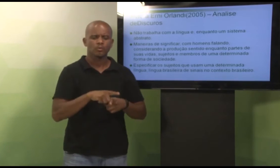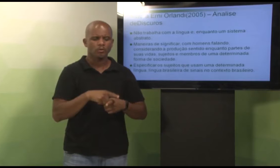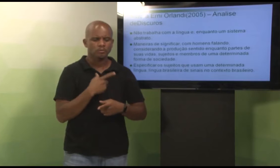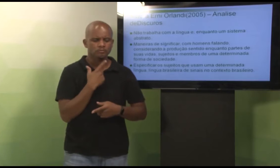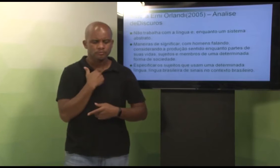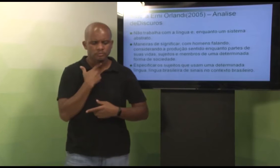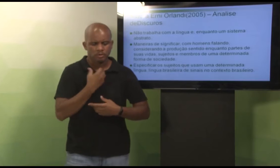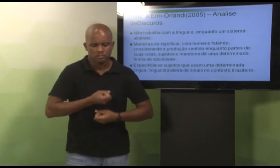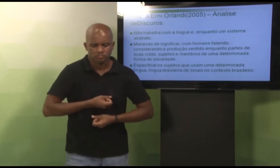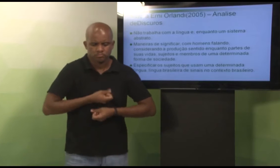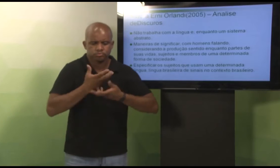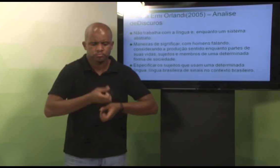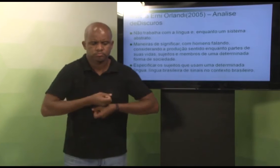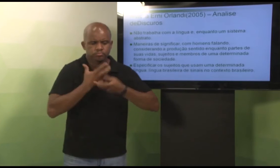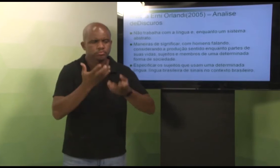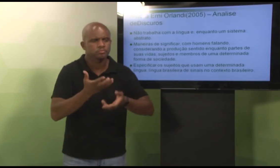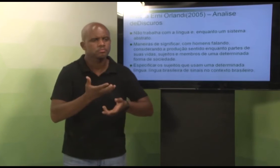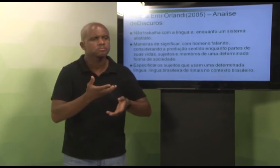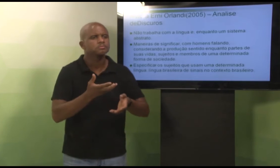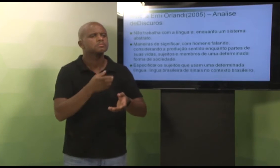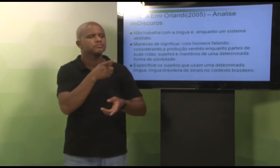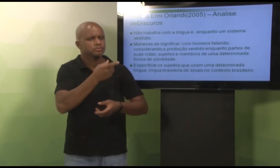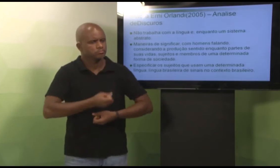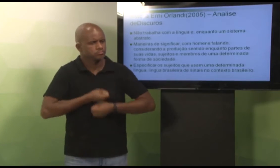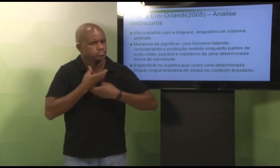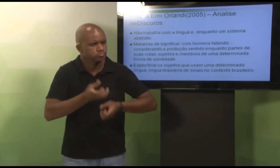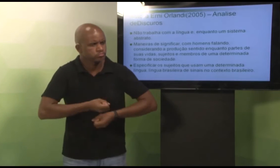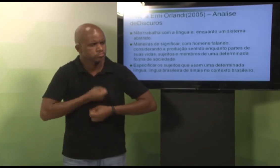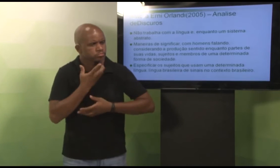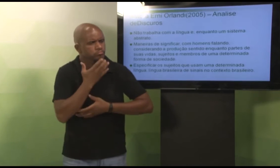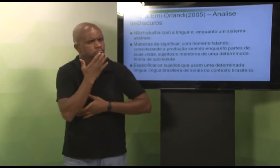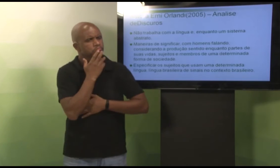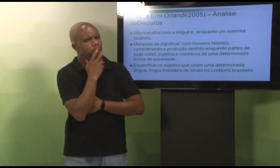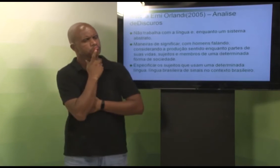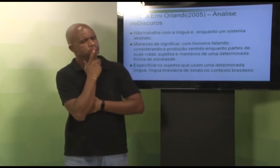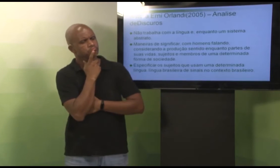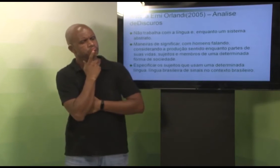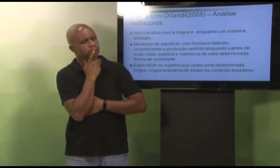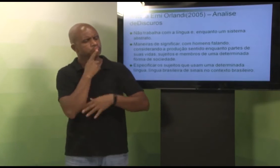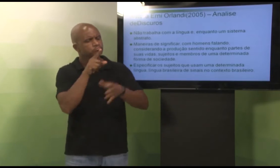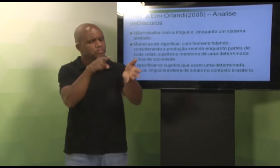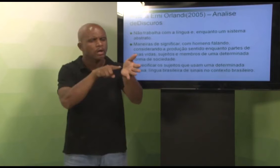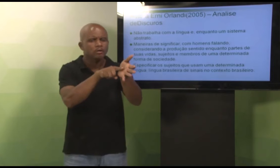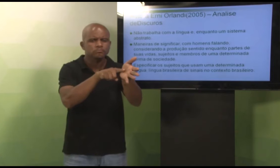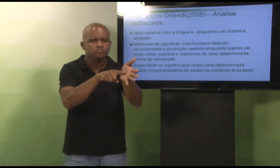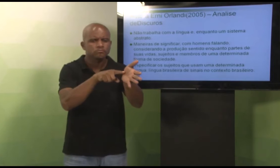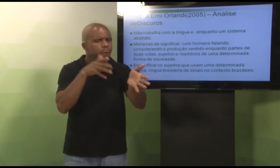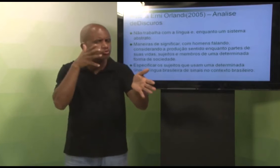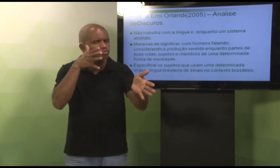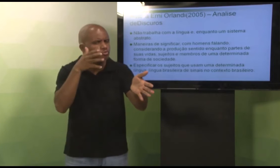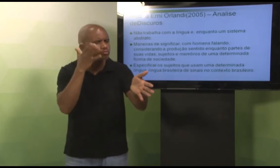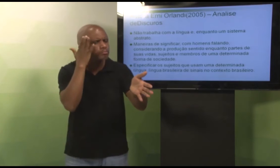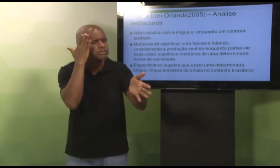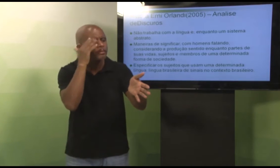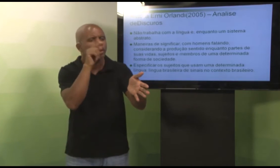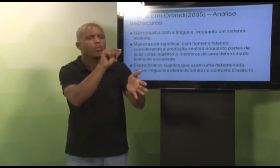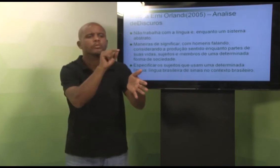aqui é a atenção à produção da fala de um determinado povo, a expressão